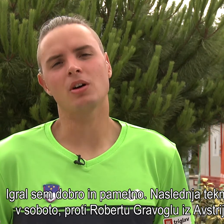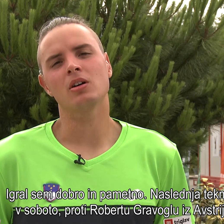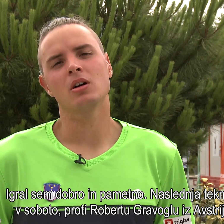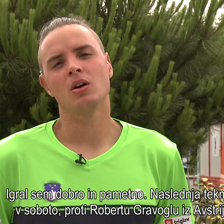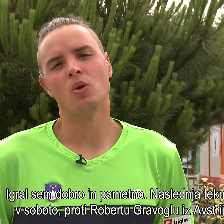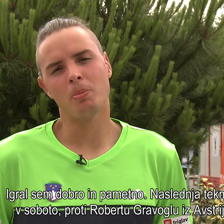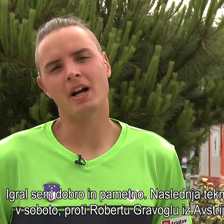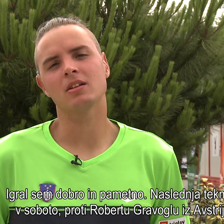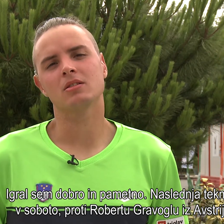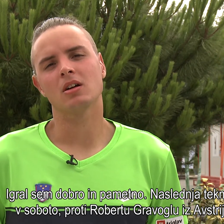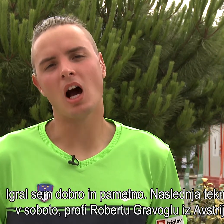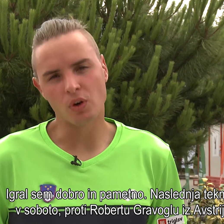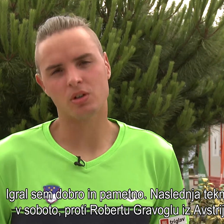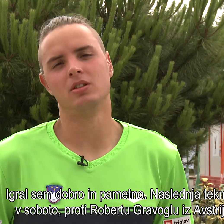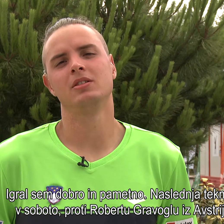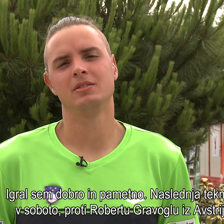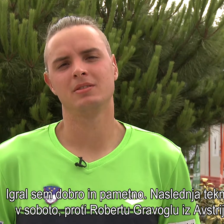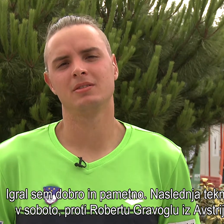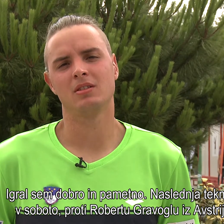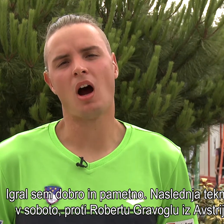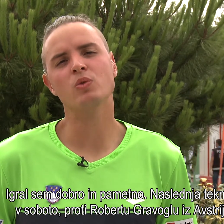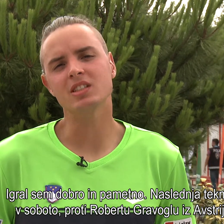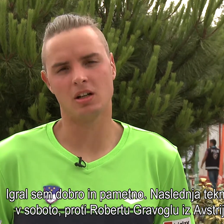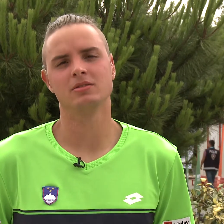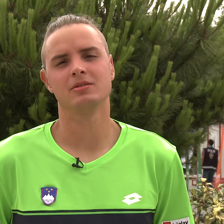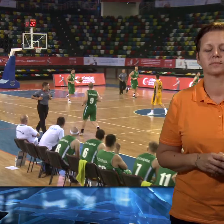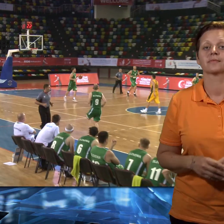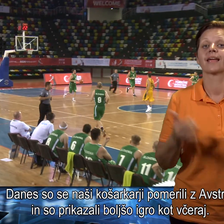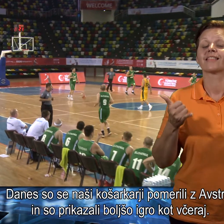soboto, Robert Krabukl, Avstrija.